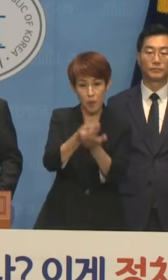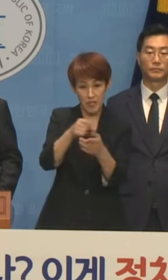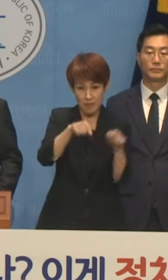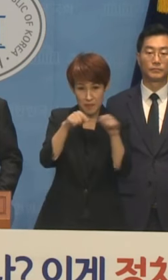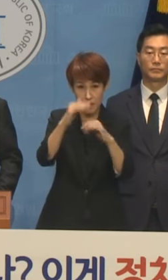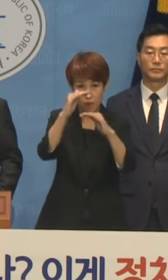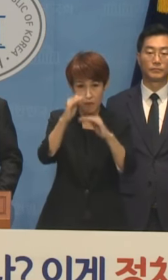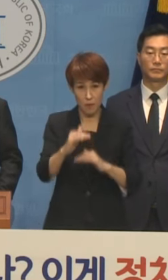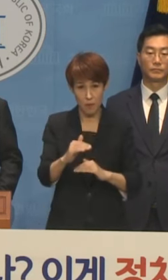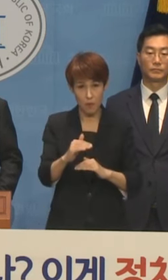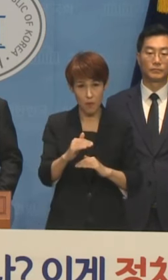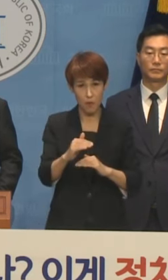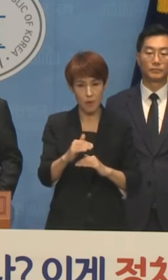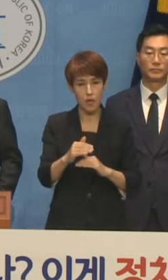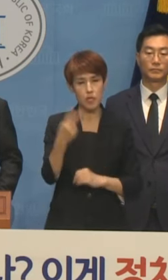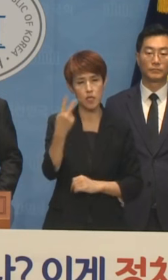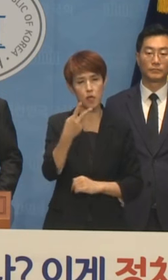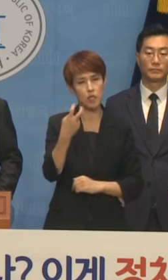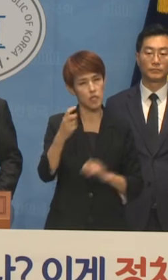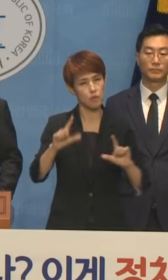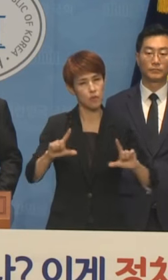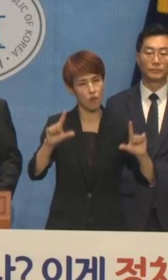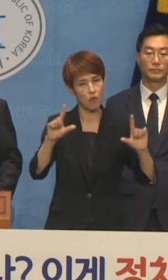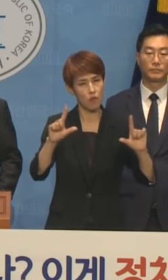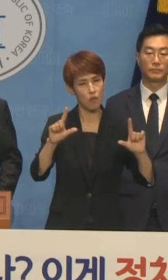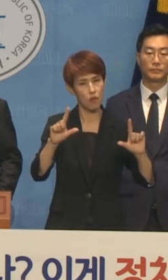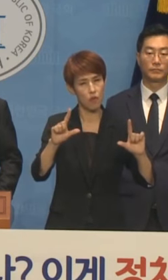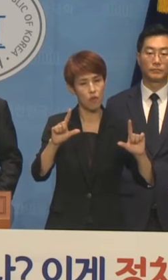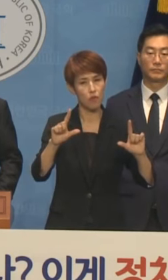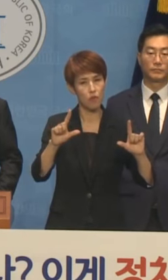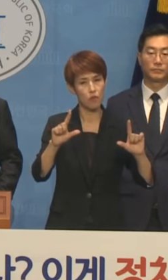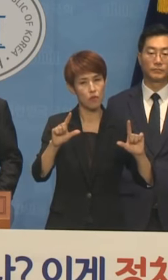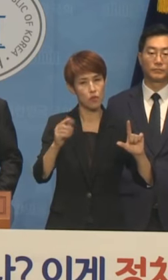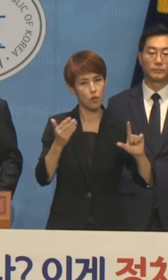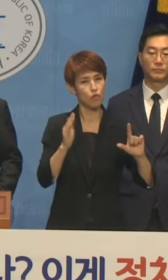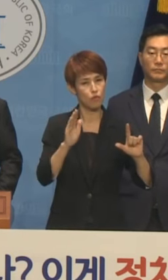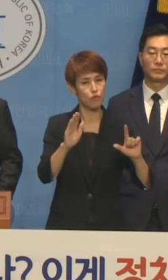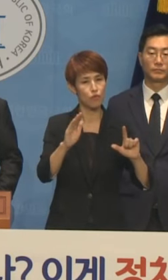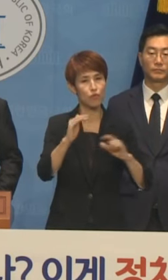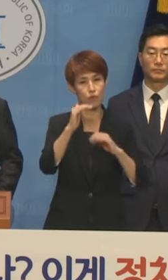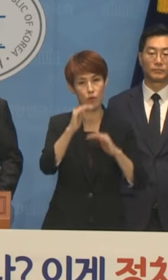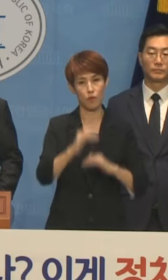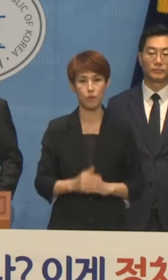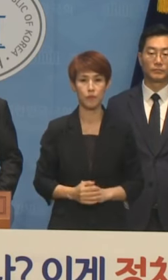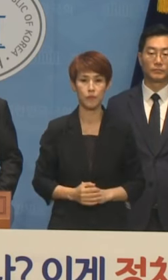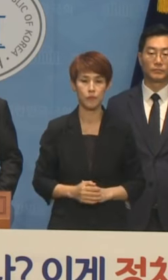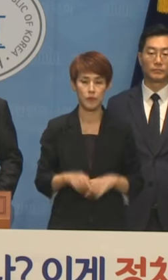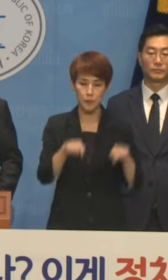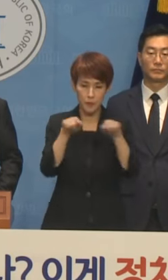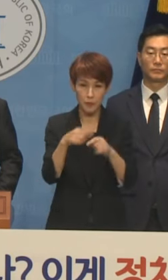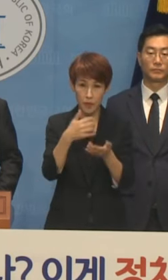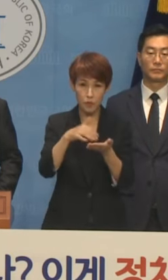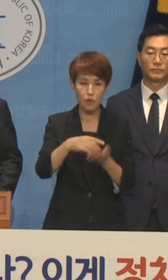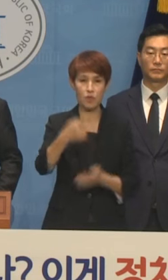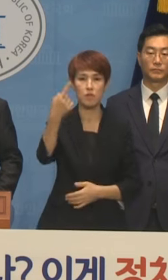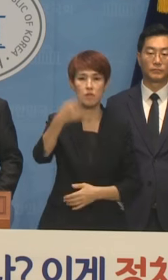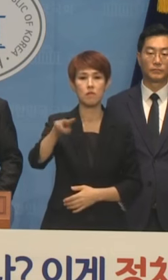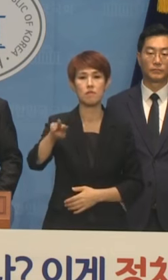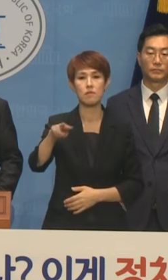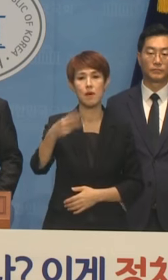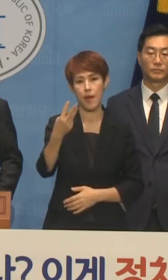대략 한 2020년 전후해서 한 2년 정도 시기고요. 그리고 통화 파일 개수는 약 한 1,300여